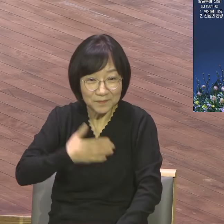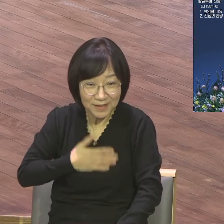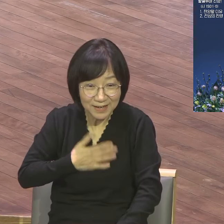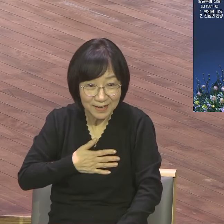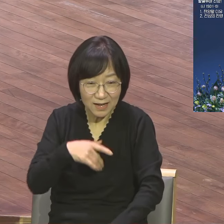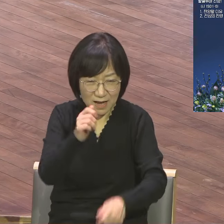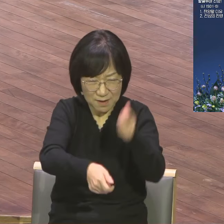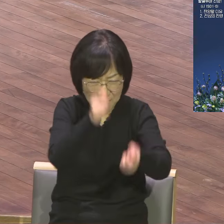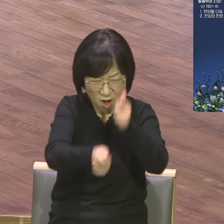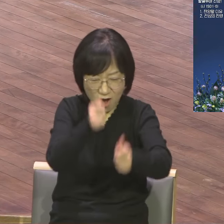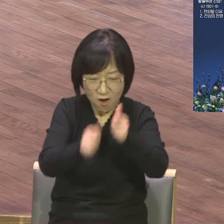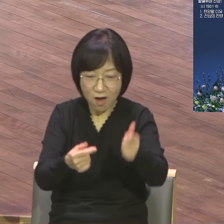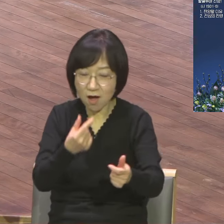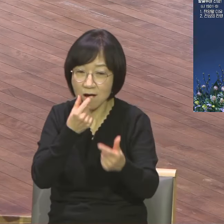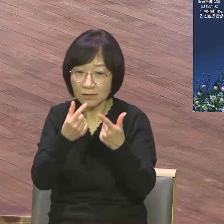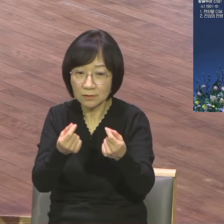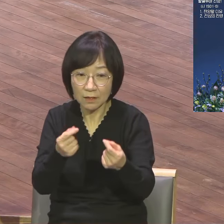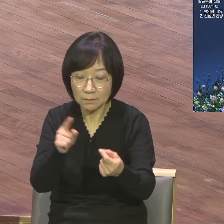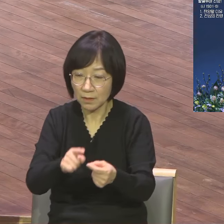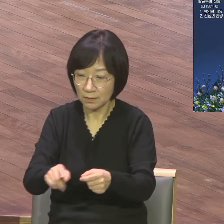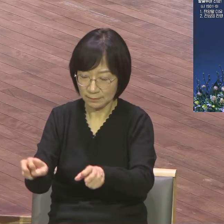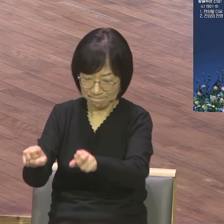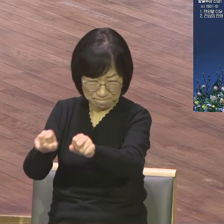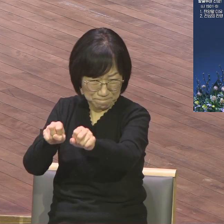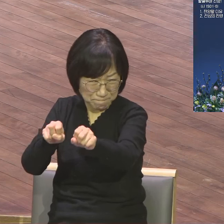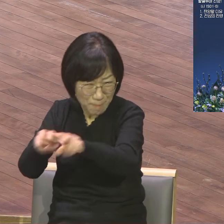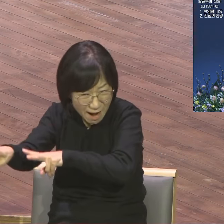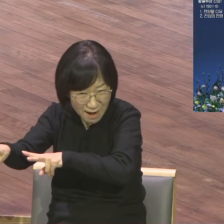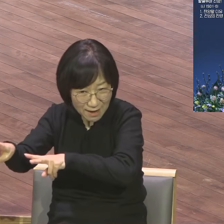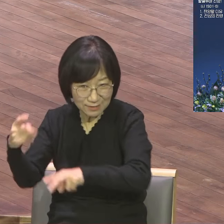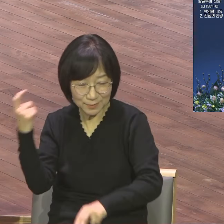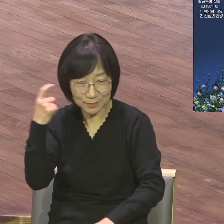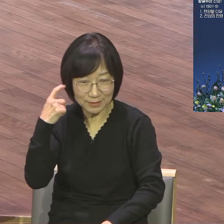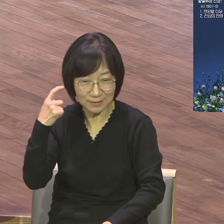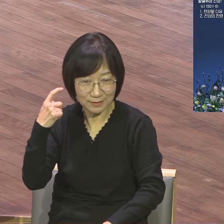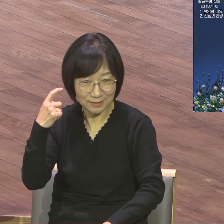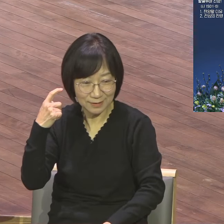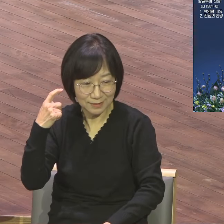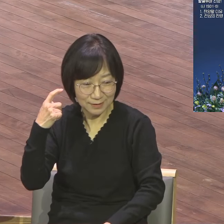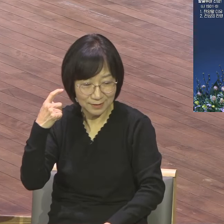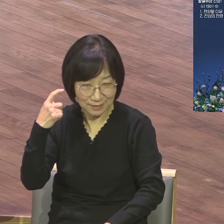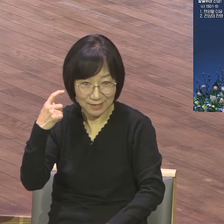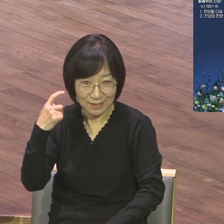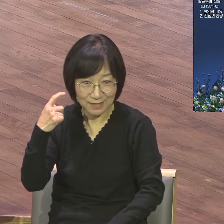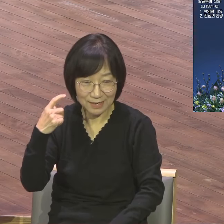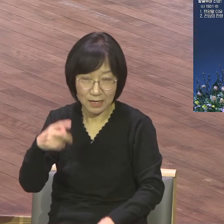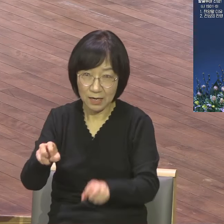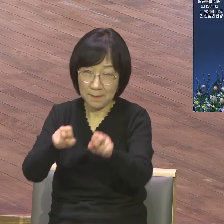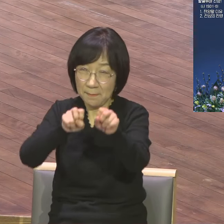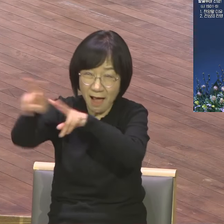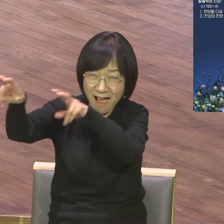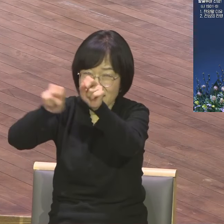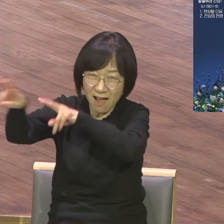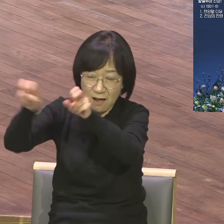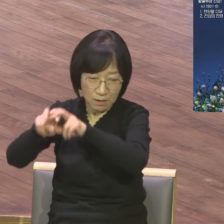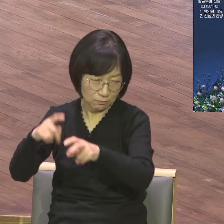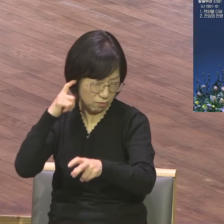군대 하늘나라 군대 이 드럼 소리다. 천둥이 얼마나 소리 큽니까?